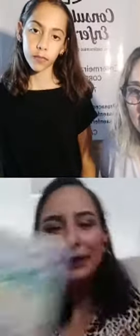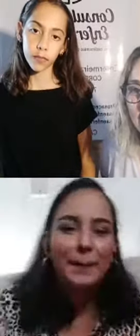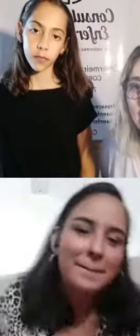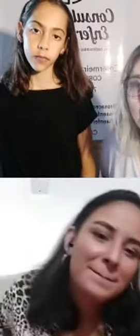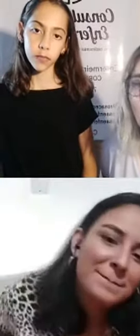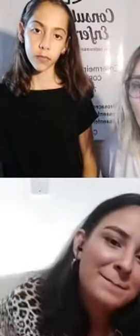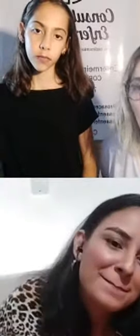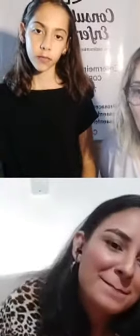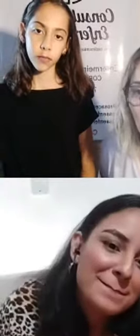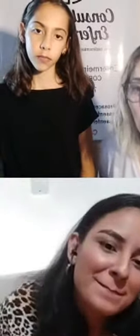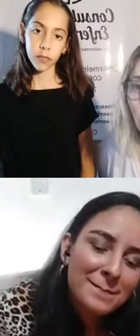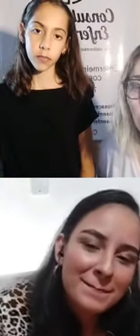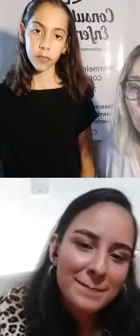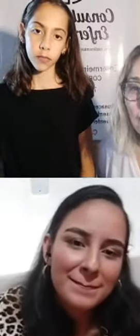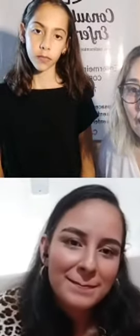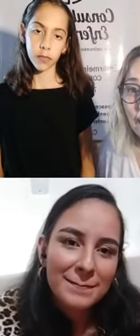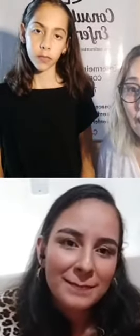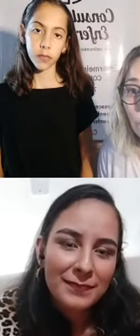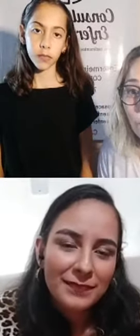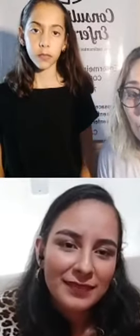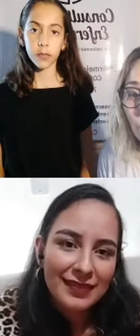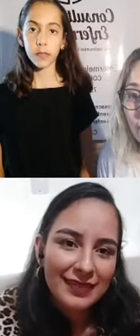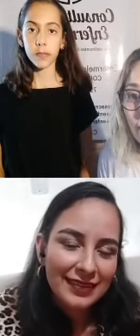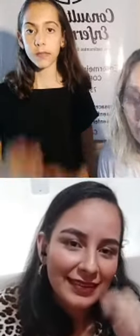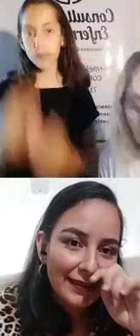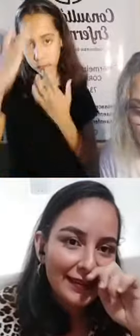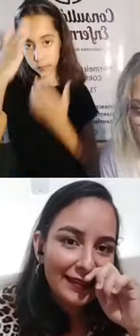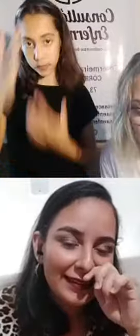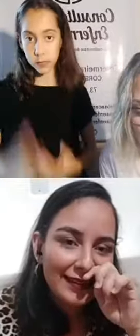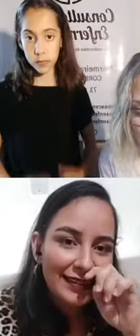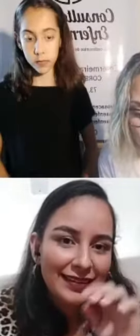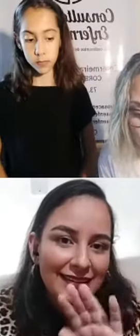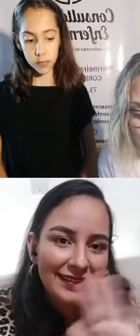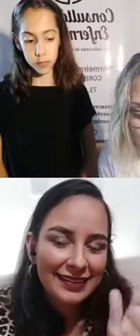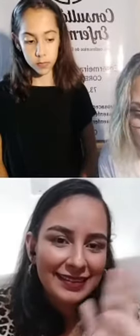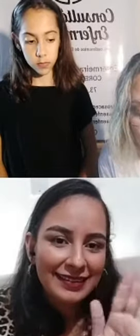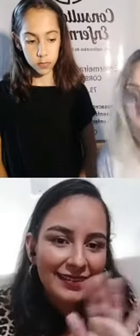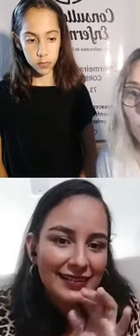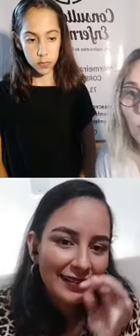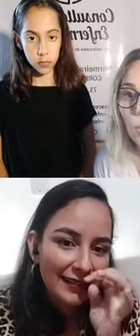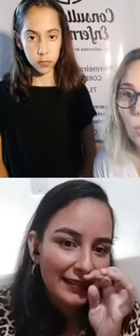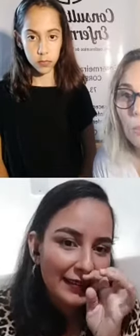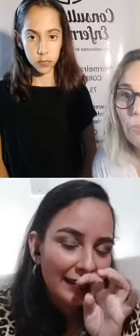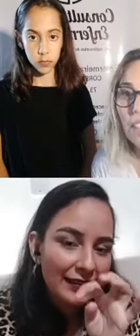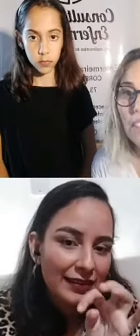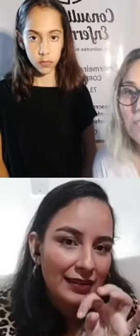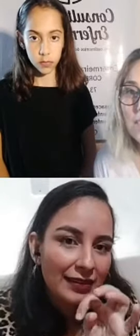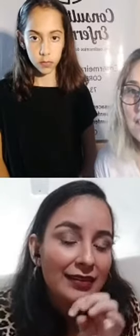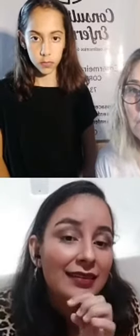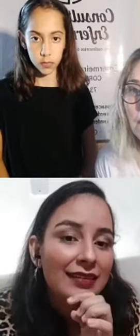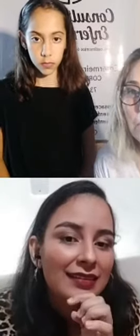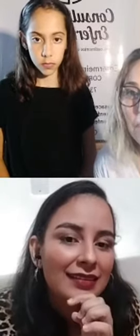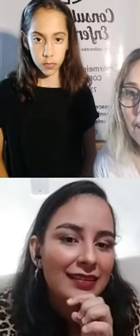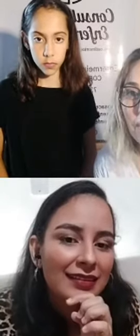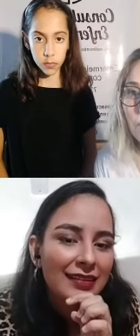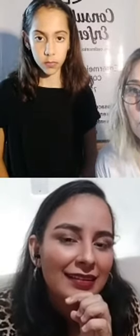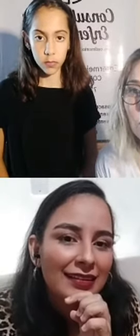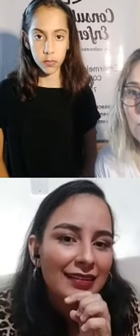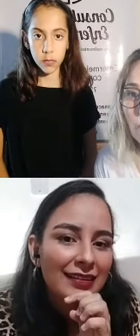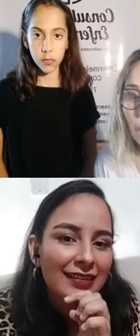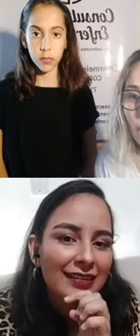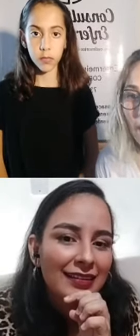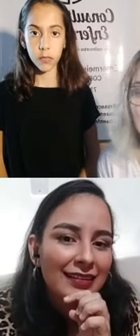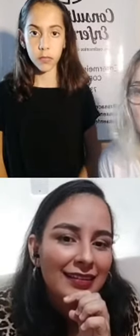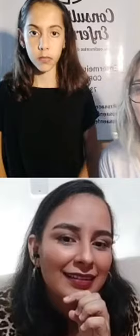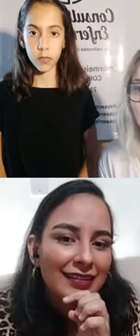ler. Muito obrigada. Acabando a quarentena, rapidinho, acho que 1 minuto. Você faria o quê quando tudo